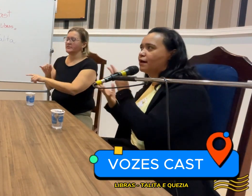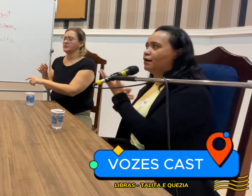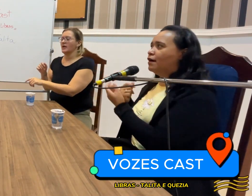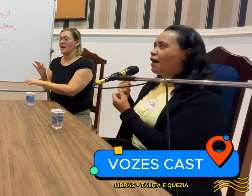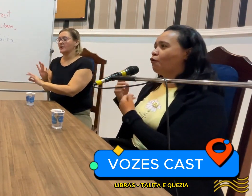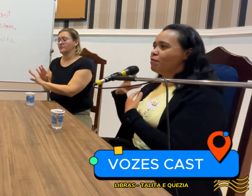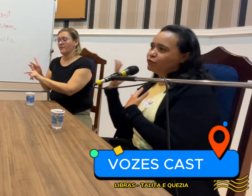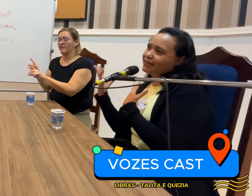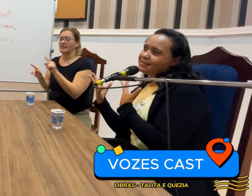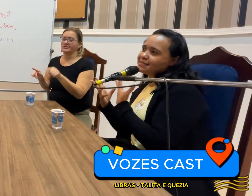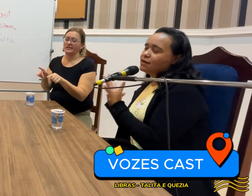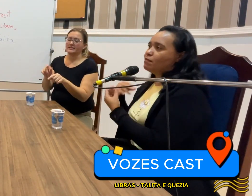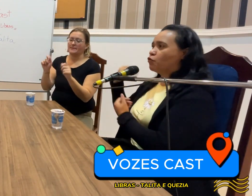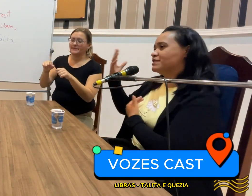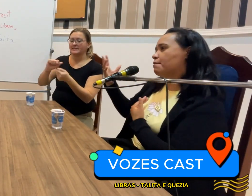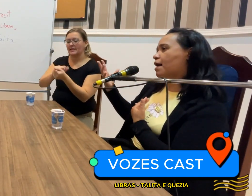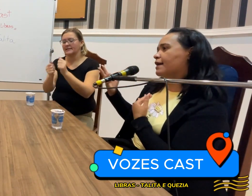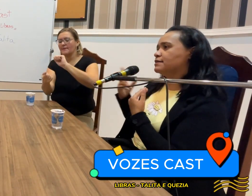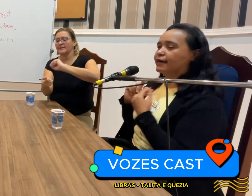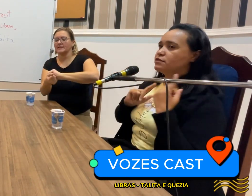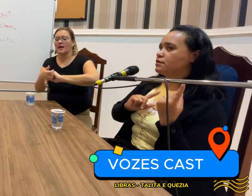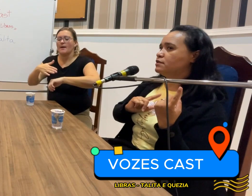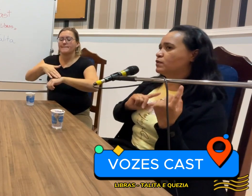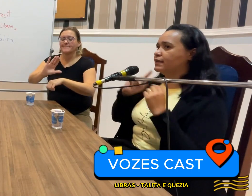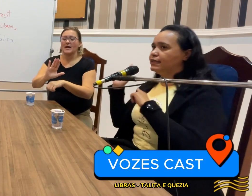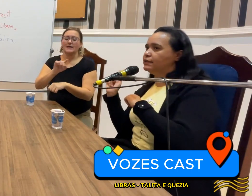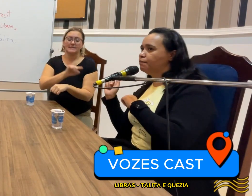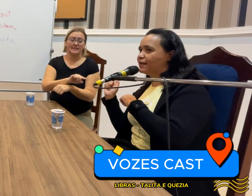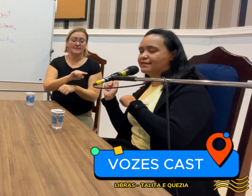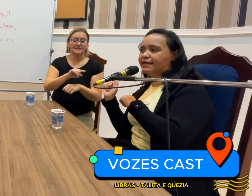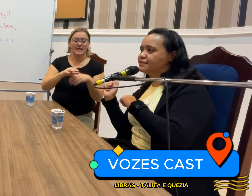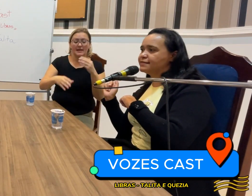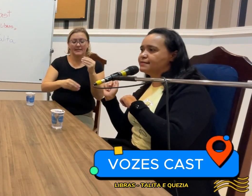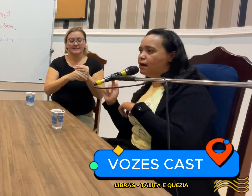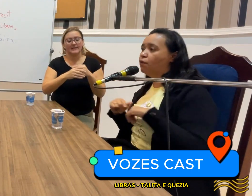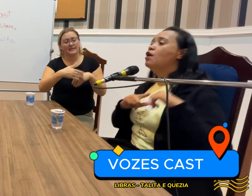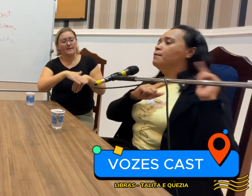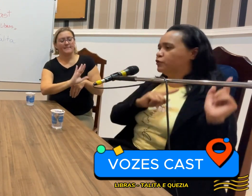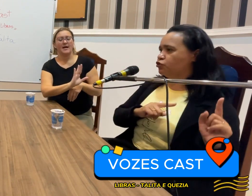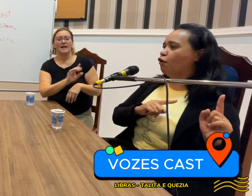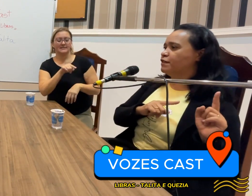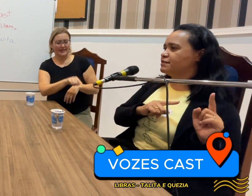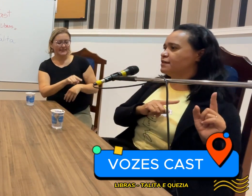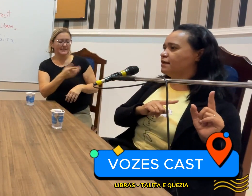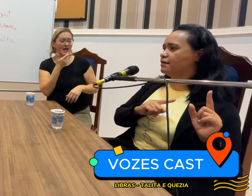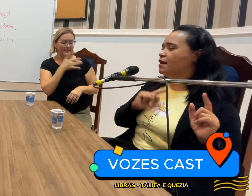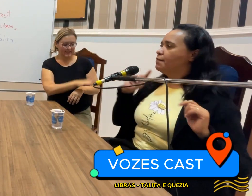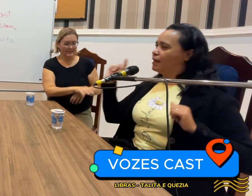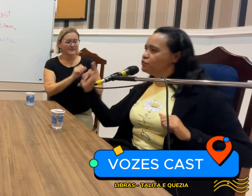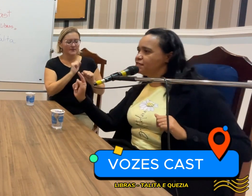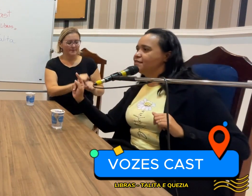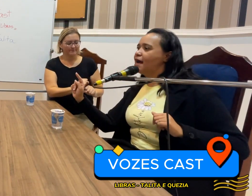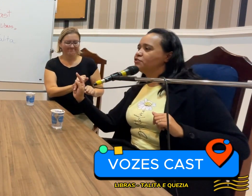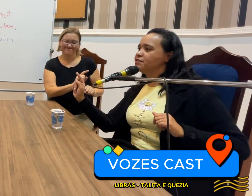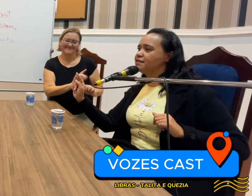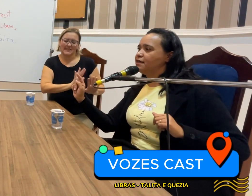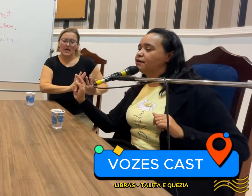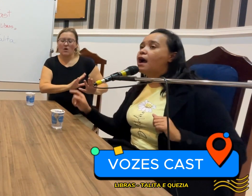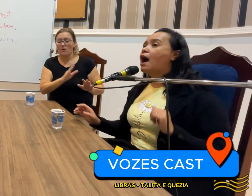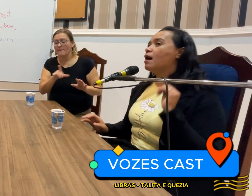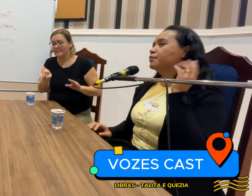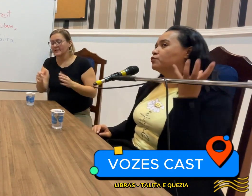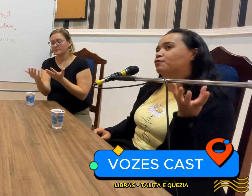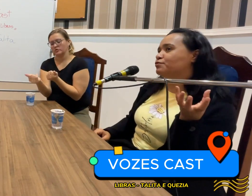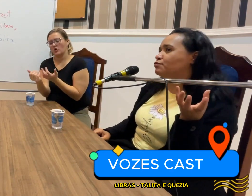de alguma alteração, uma coisa a mais. Isso aqui para as crianças não, para os jovens sim, para a mocidade